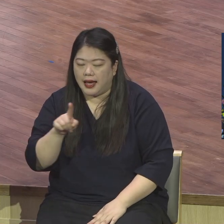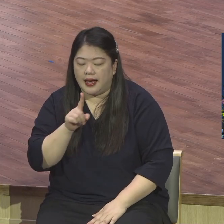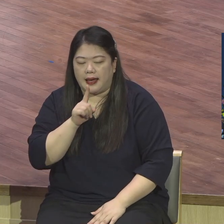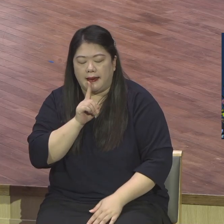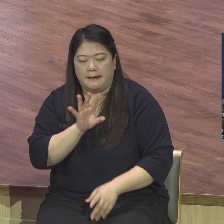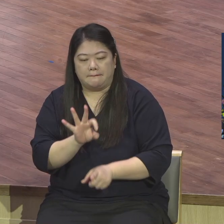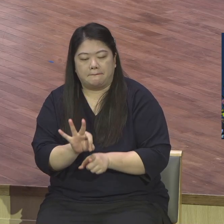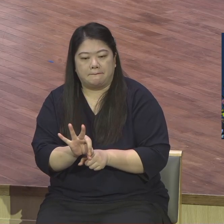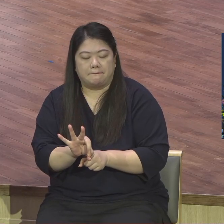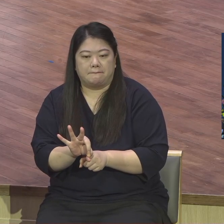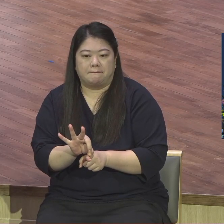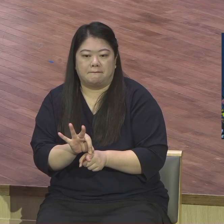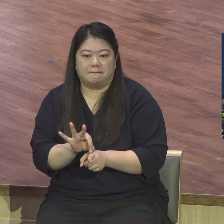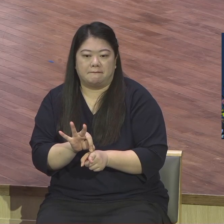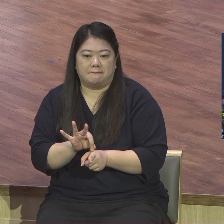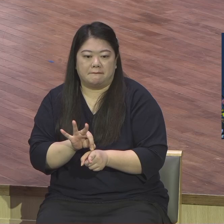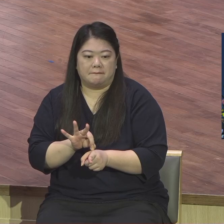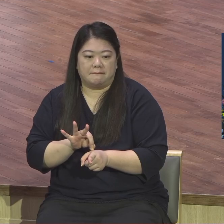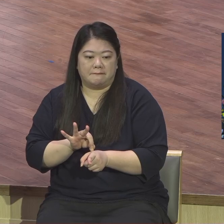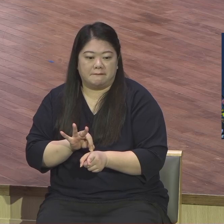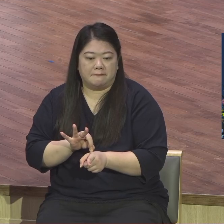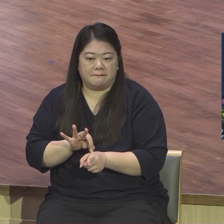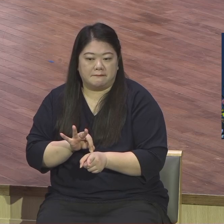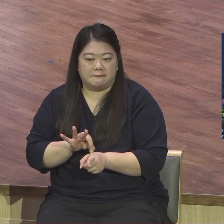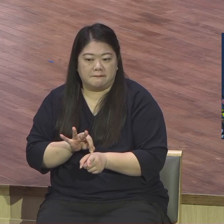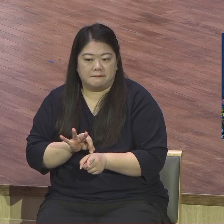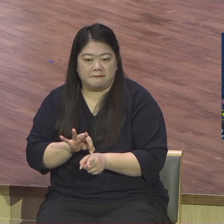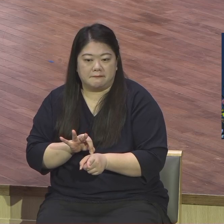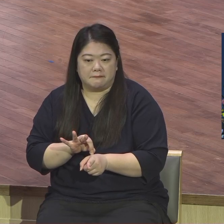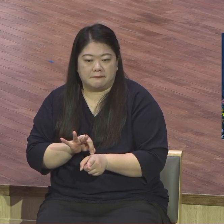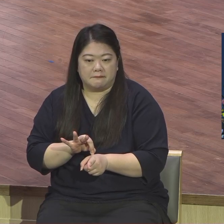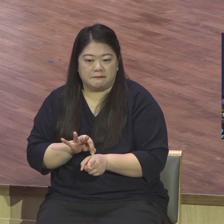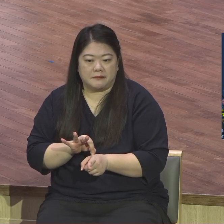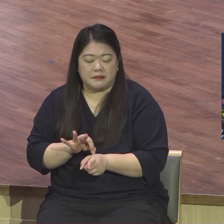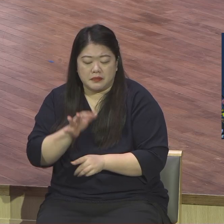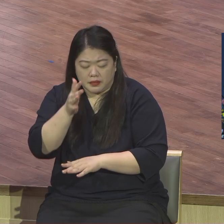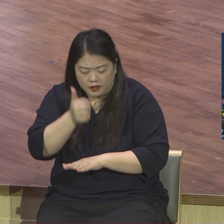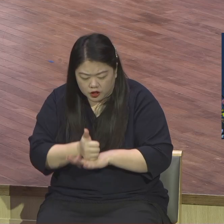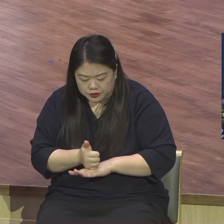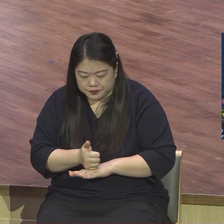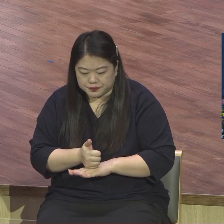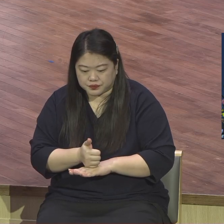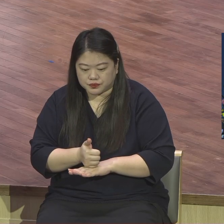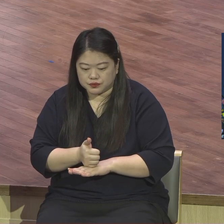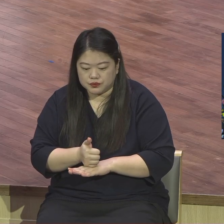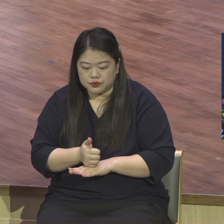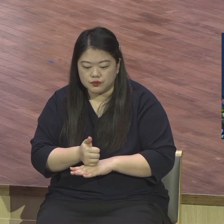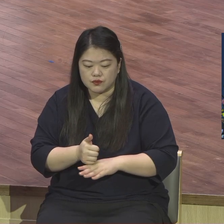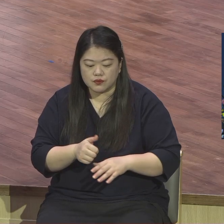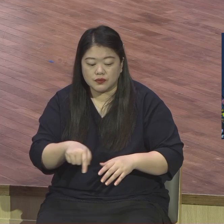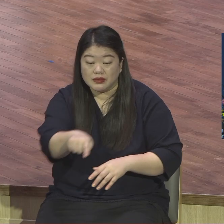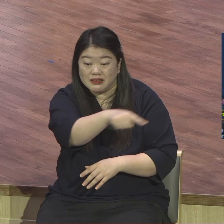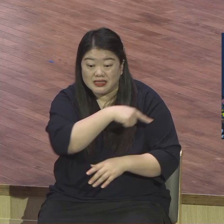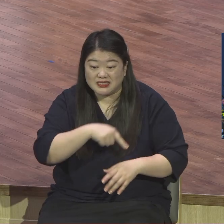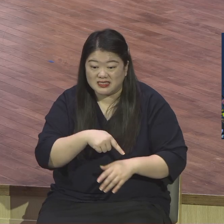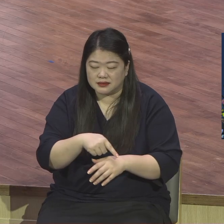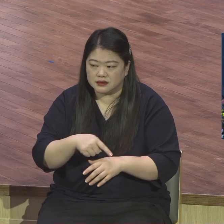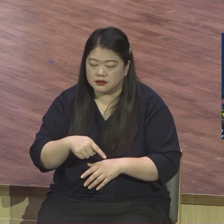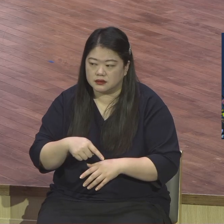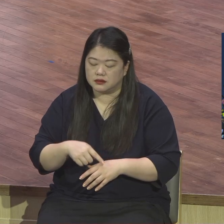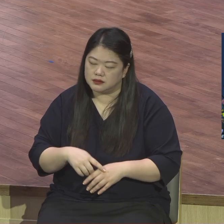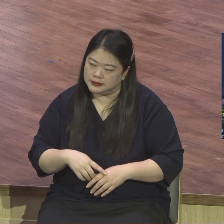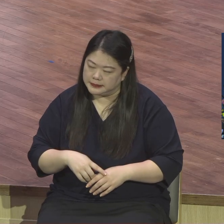율법주의자들 계속 거짓말이 되는 겁니다. 이게 지금. 그런데 이런 율법주의자들의 공경은 여기서 그치지 않았어요. 그렇다면